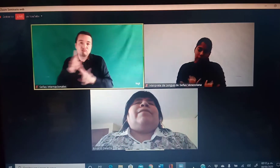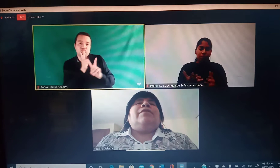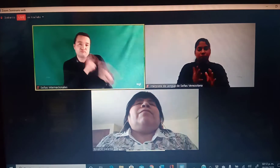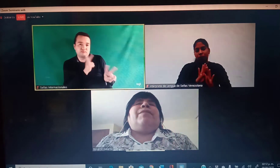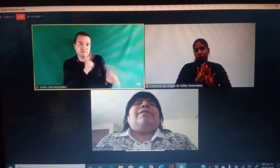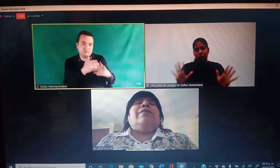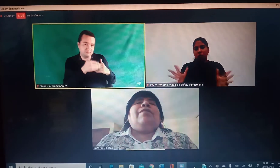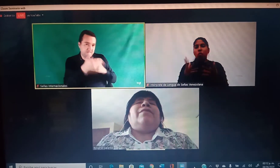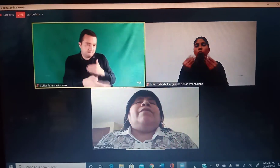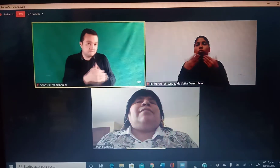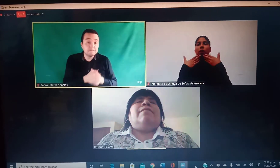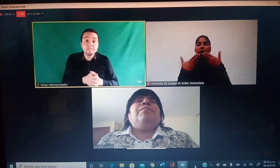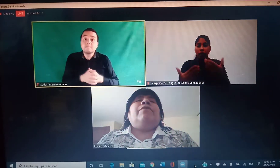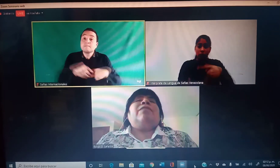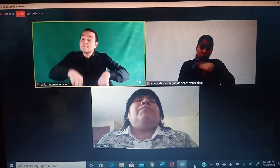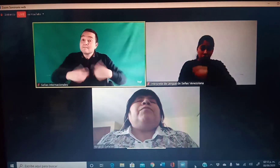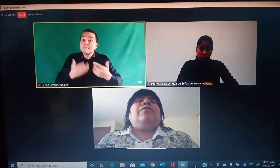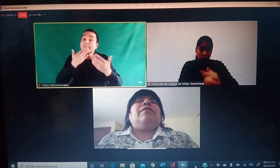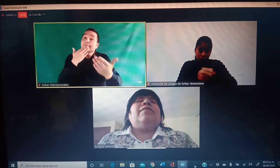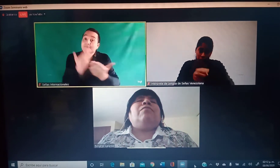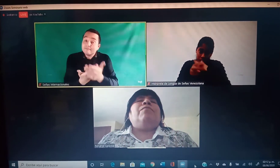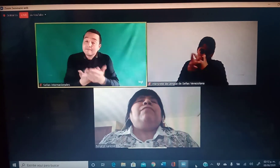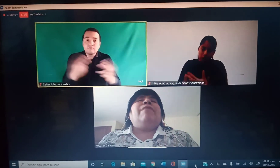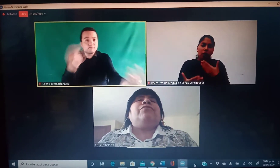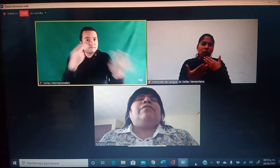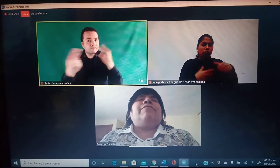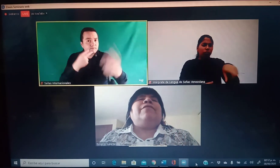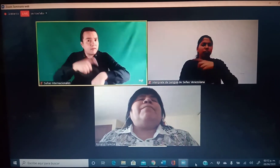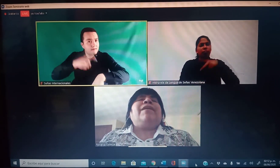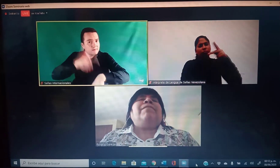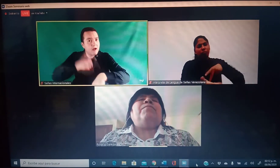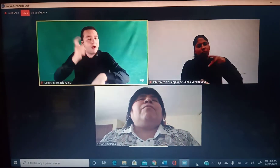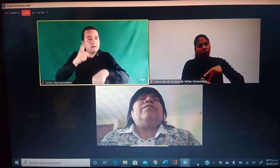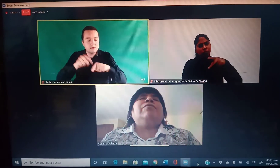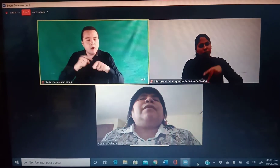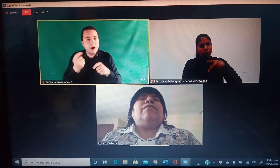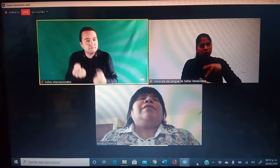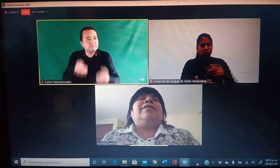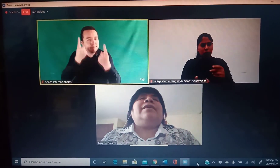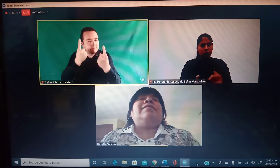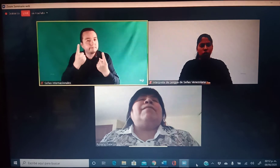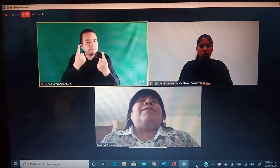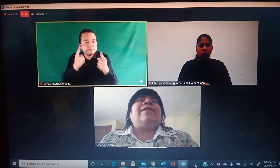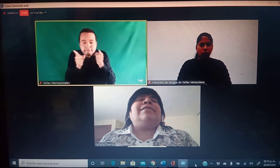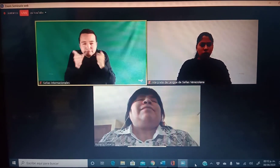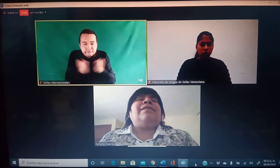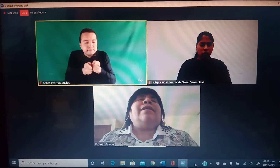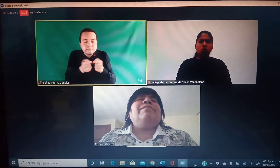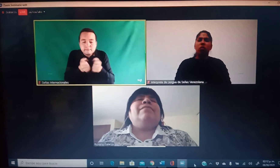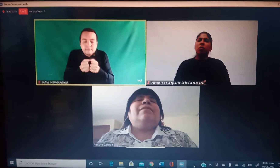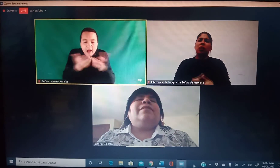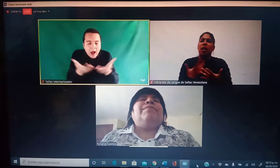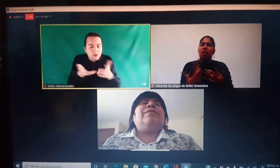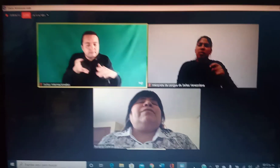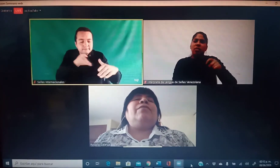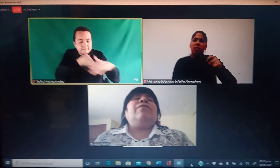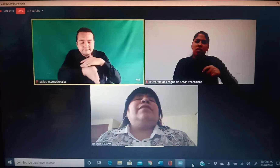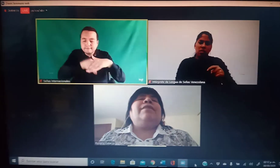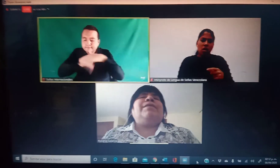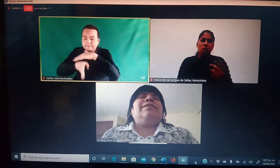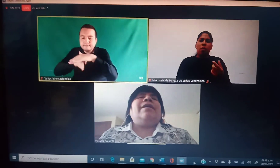habernos acompañado en este tiempo. Creo que hemos podido tener como una fotografía breve, por lo menos, de lo que se necesita para la accesibilidad de